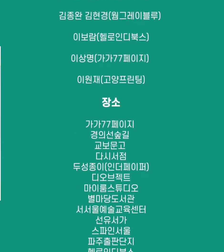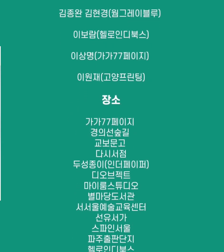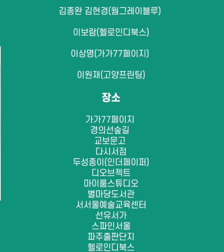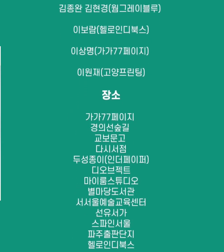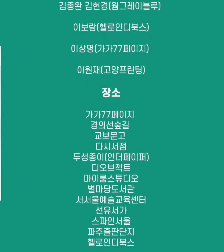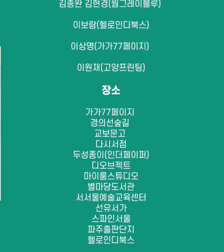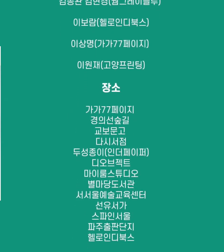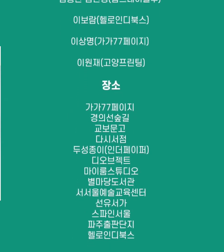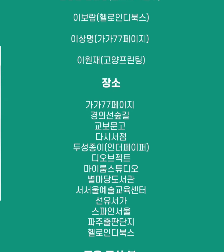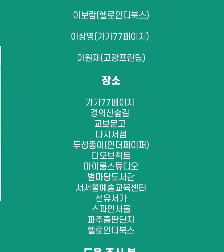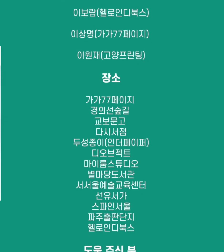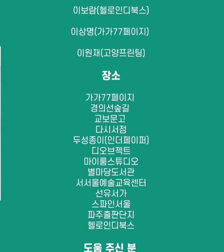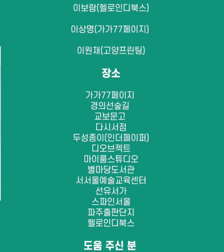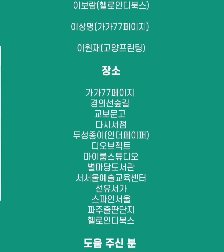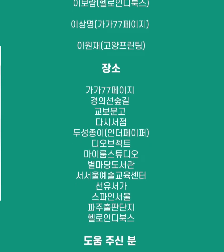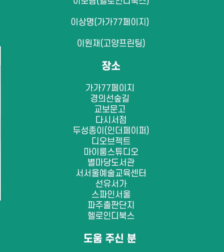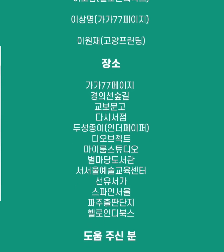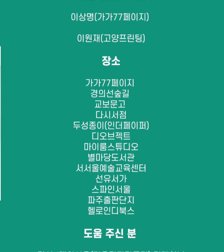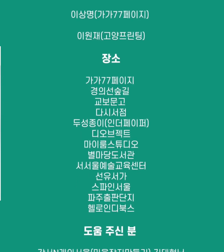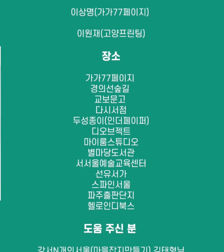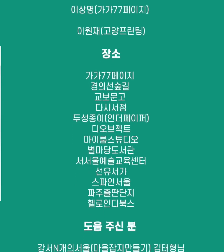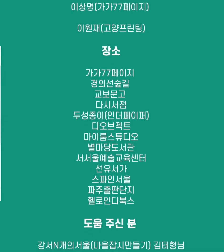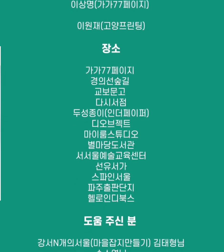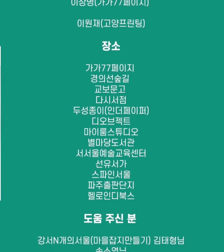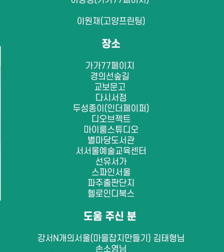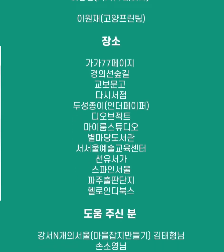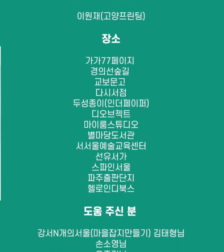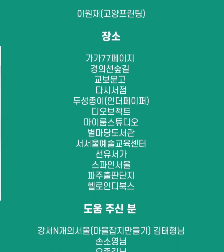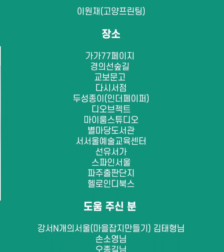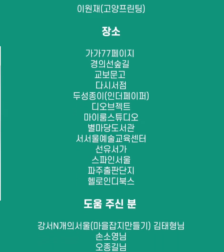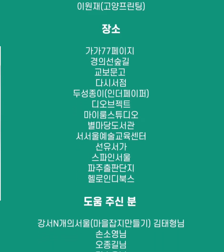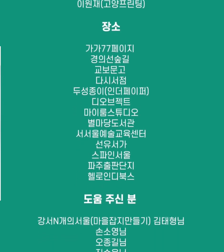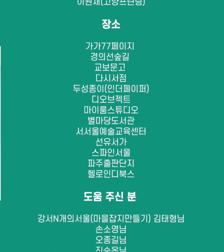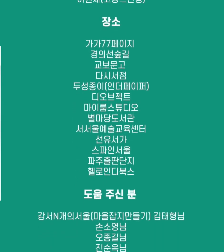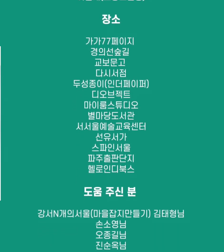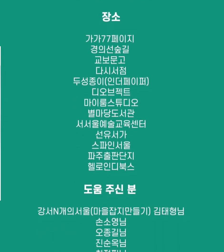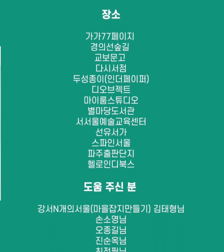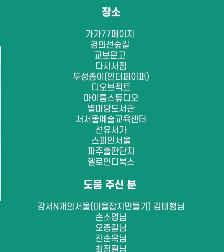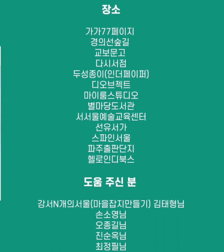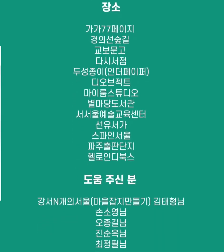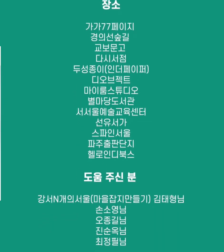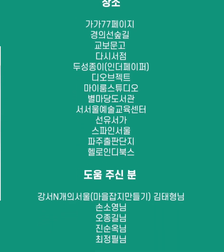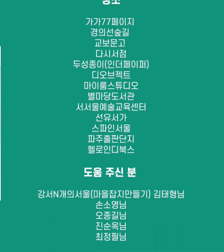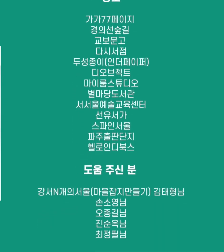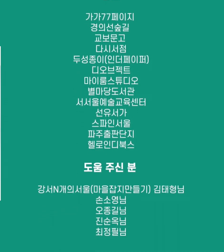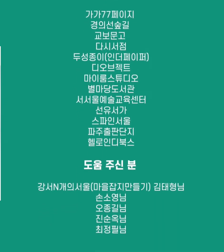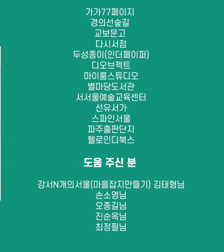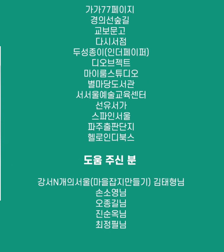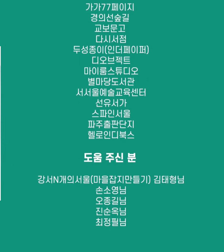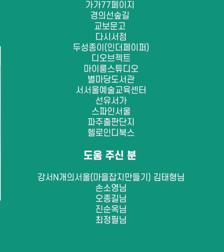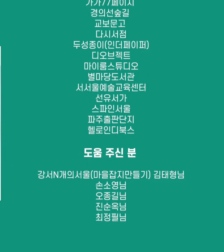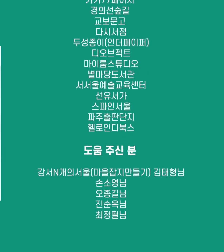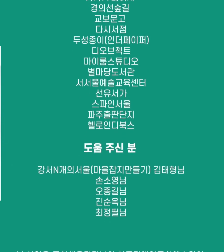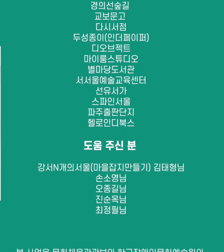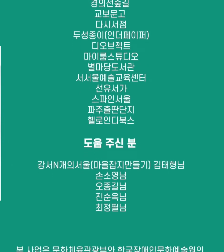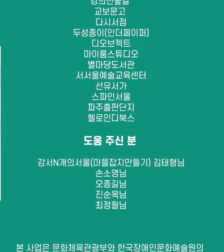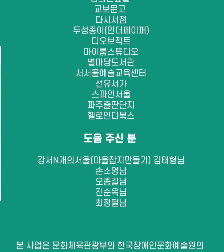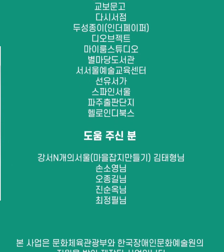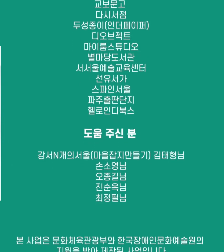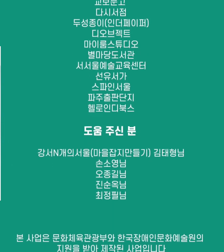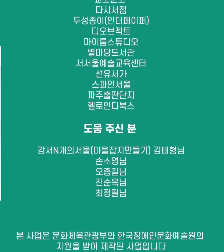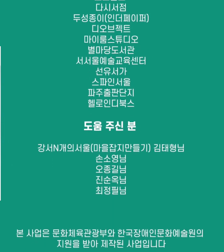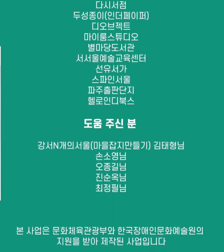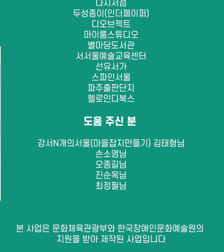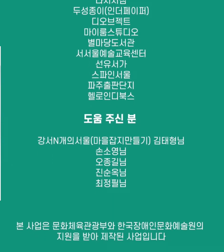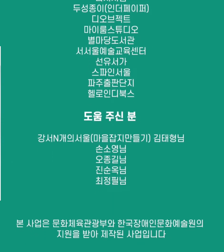한글로 쓰잖아요. 그러면은 원고 작성과 편집을 같이 이렇게 한꺼번에